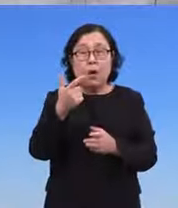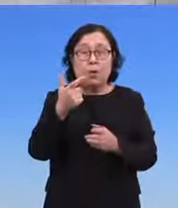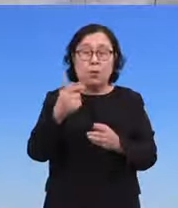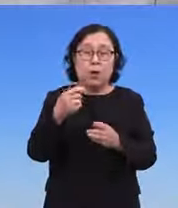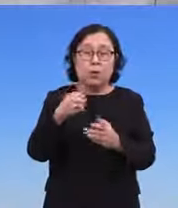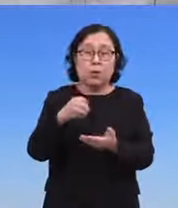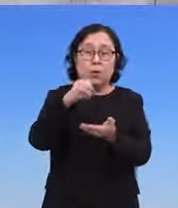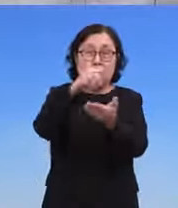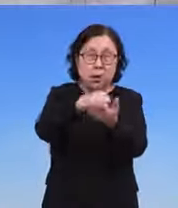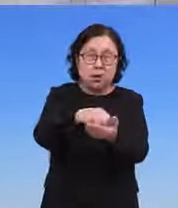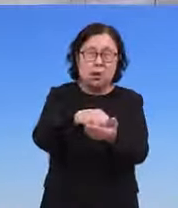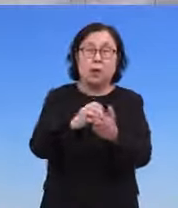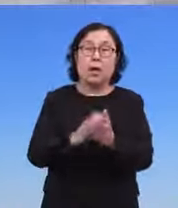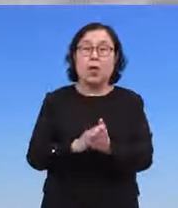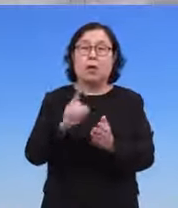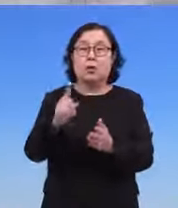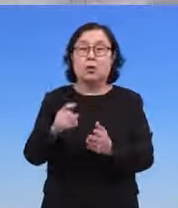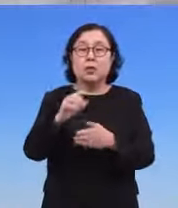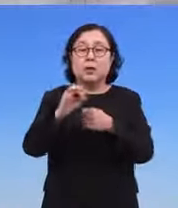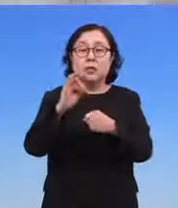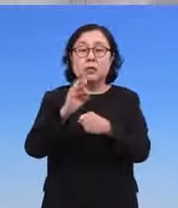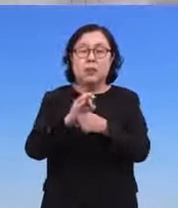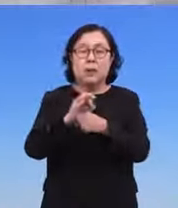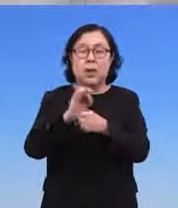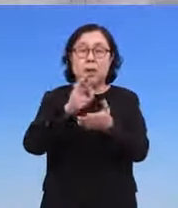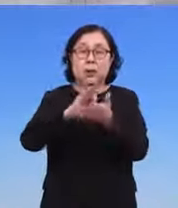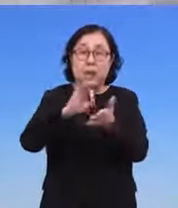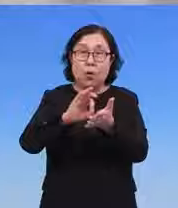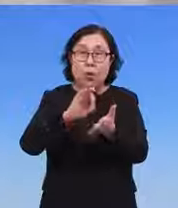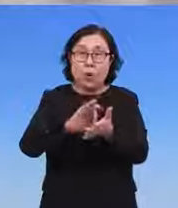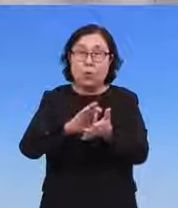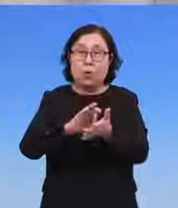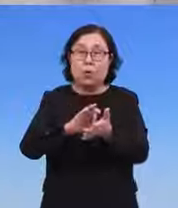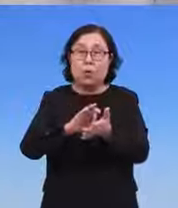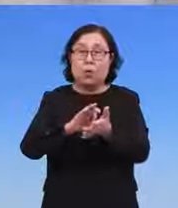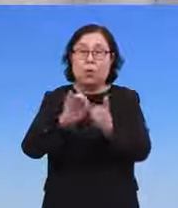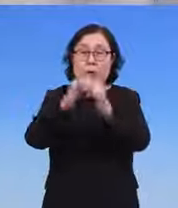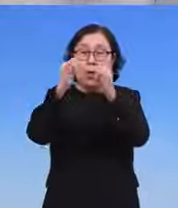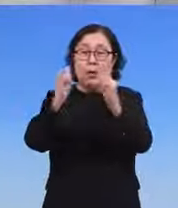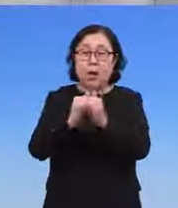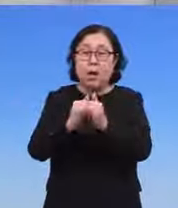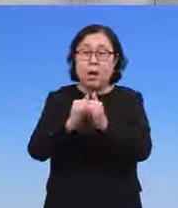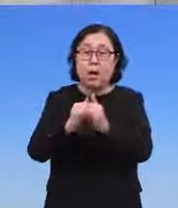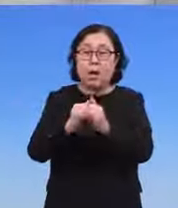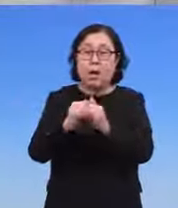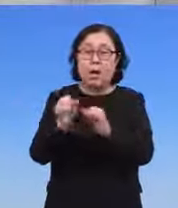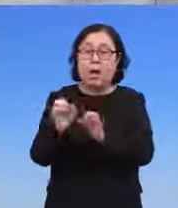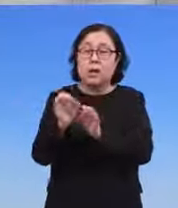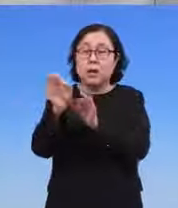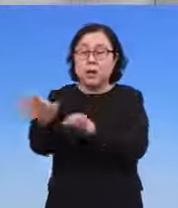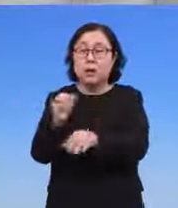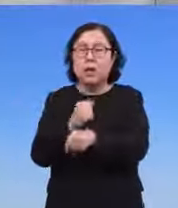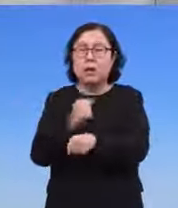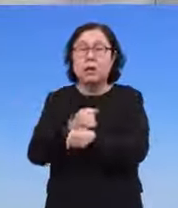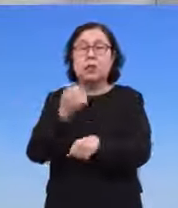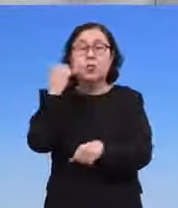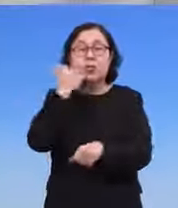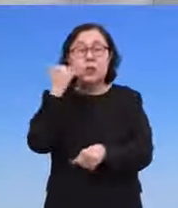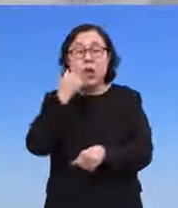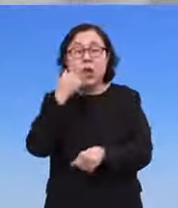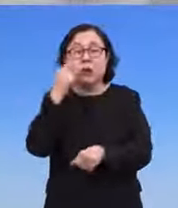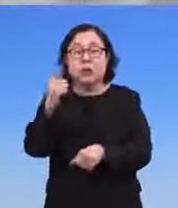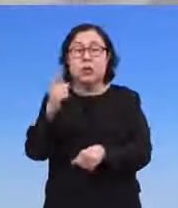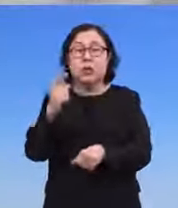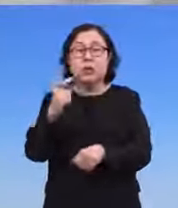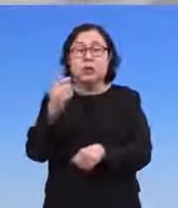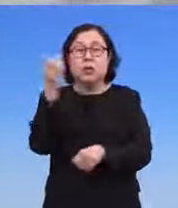지 마음대로 10년만 쓰고 사회에 이걸 기증하겠다고 하는 걸 이거 누가 받아들이겠냐고요. 그래서 제가 그해 12월 첫째